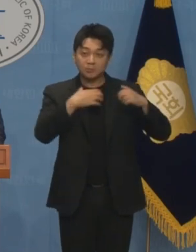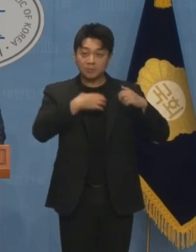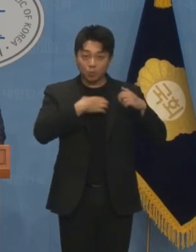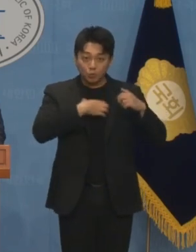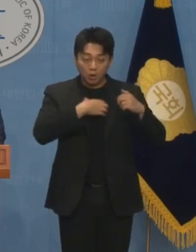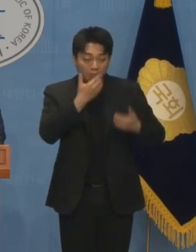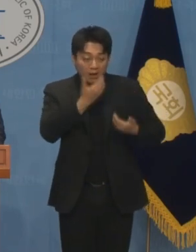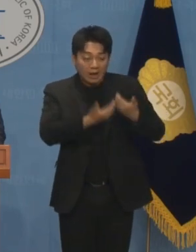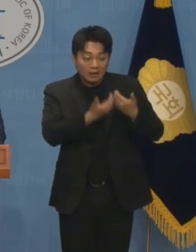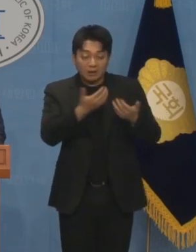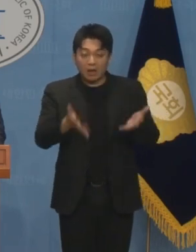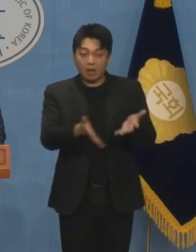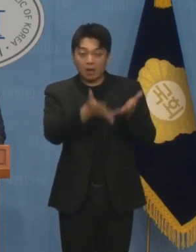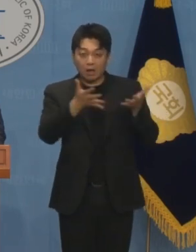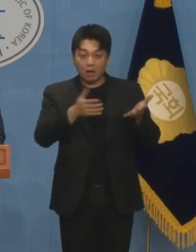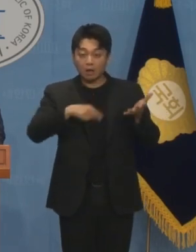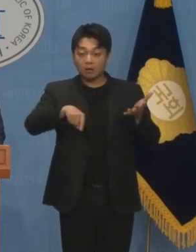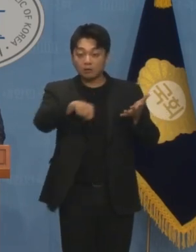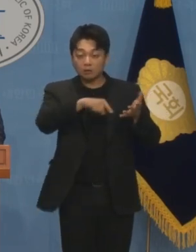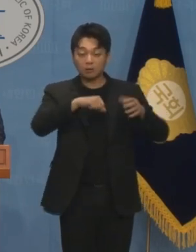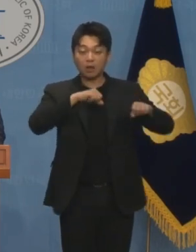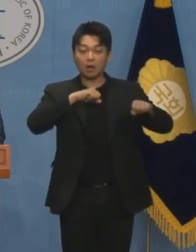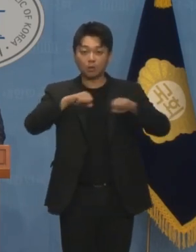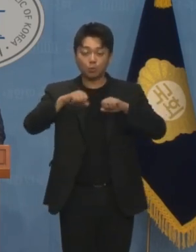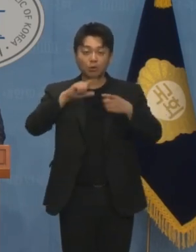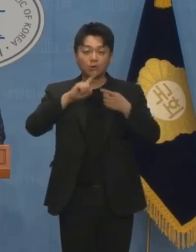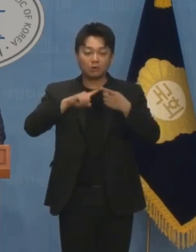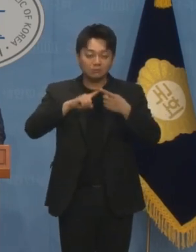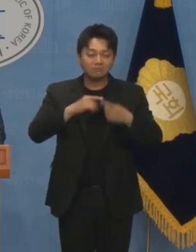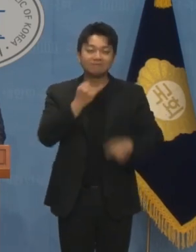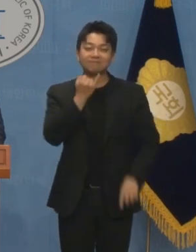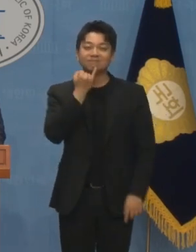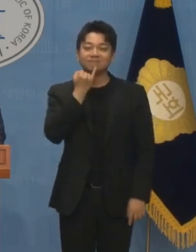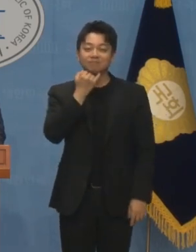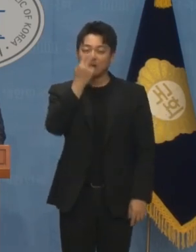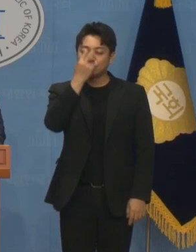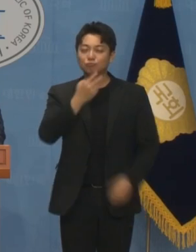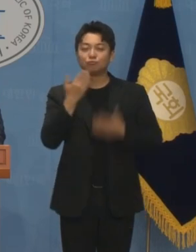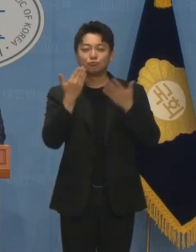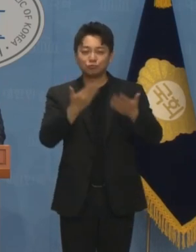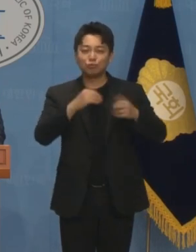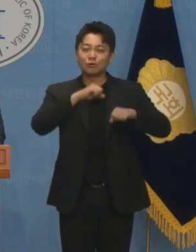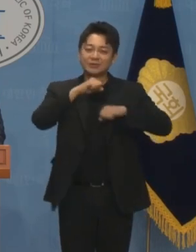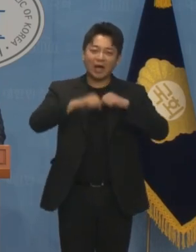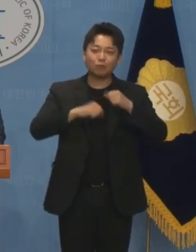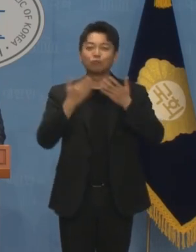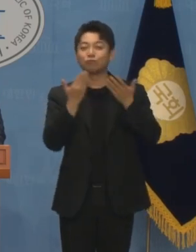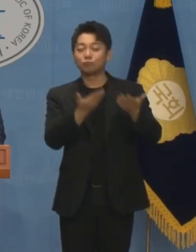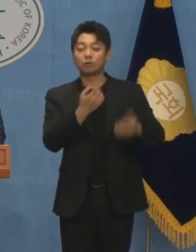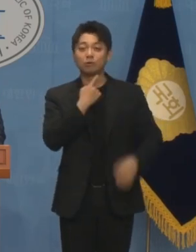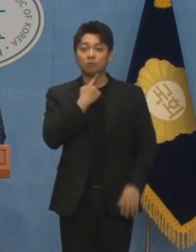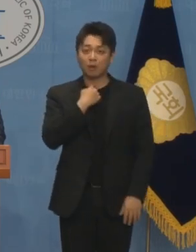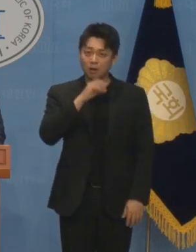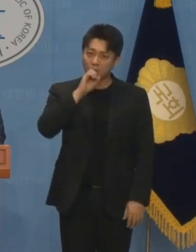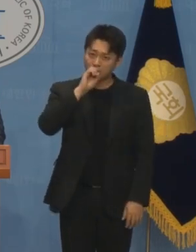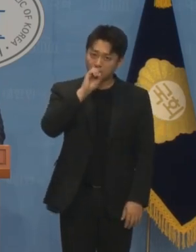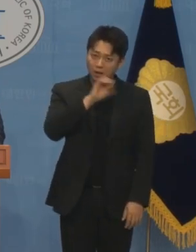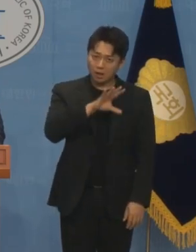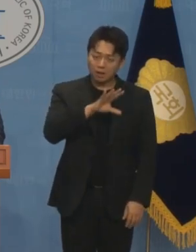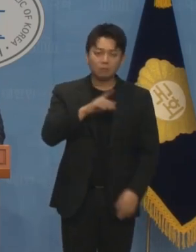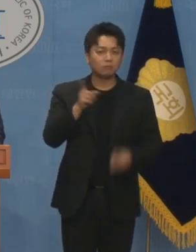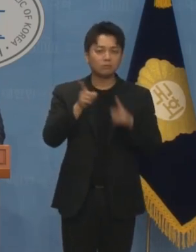가능성이 상당한 대북전단 살포 행위에는 표현의 자유를 운운하는 것은 말도 안 되는